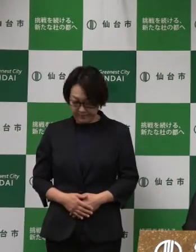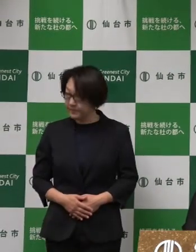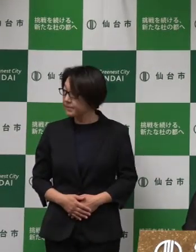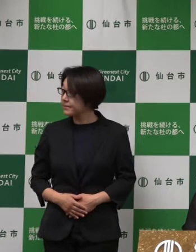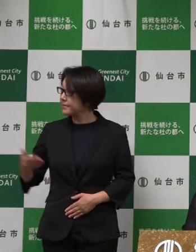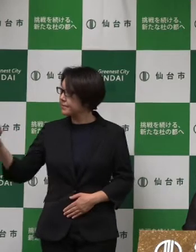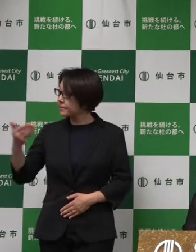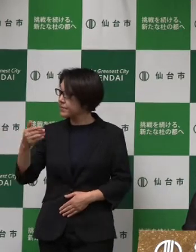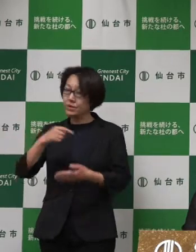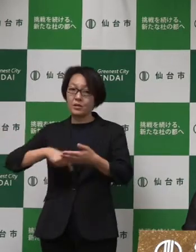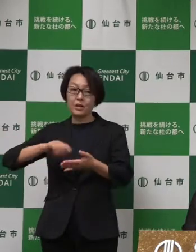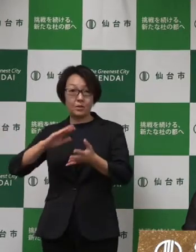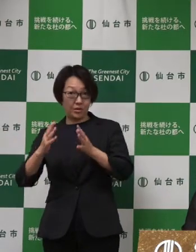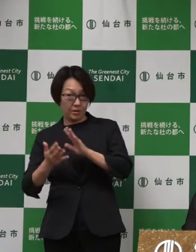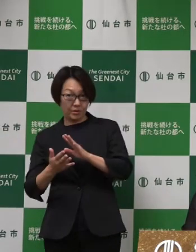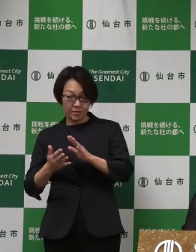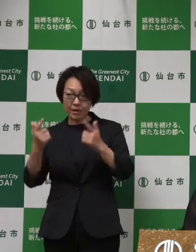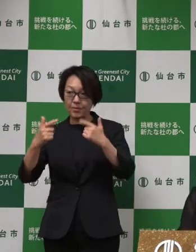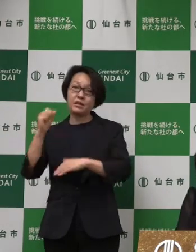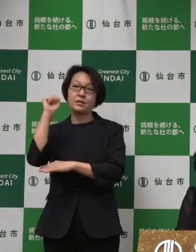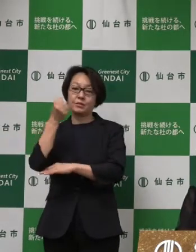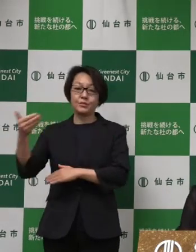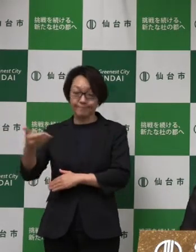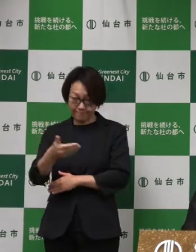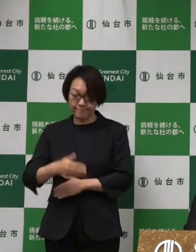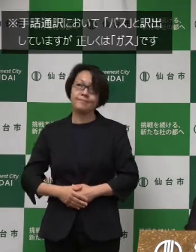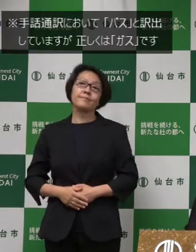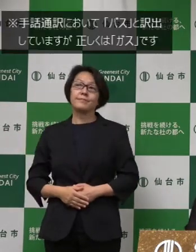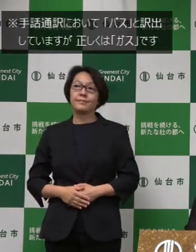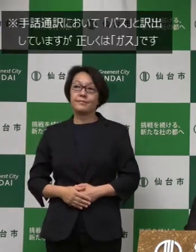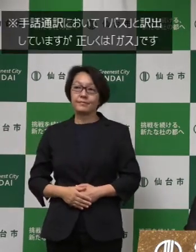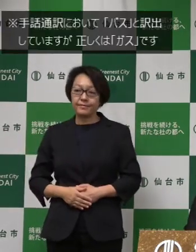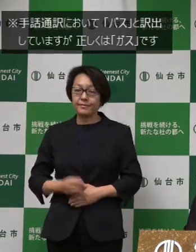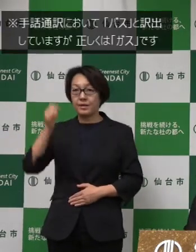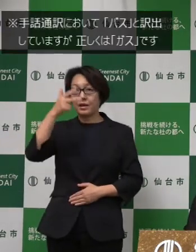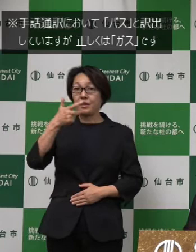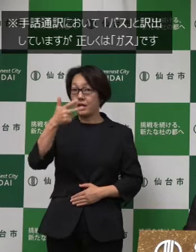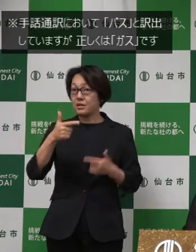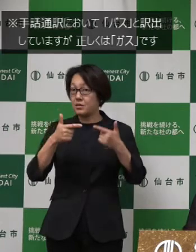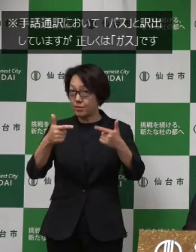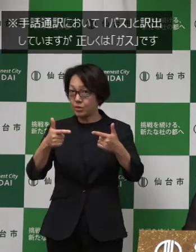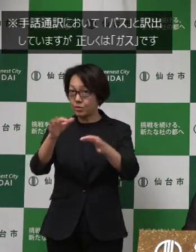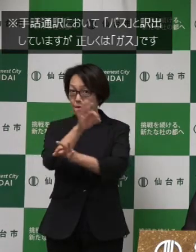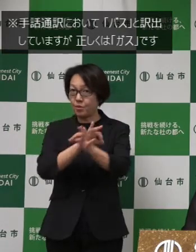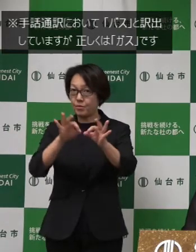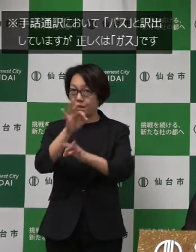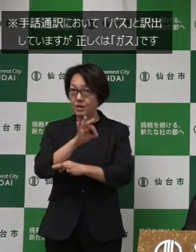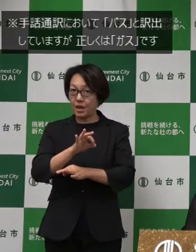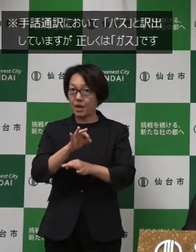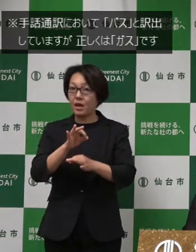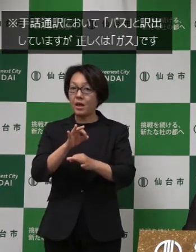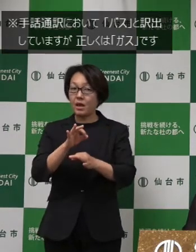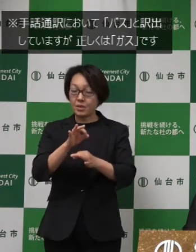先生、内容がガラリと変わるんですが、毎日新聞の仙台市ガスの民営化の件なんですけれども